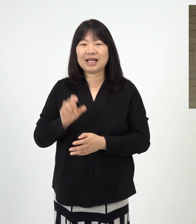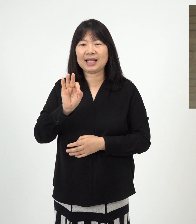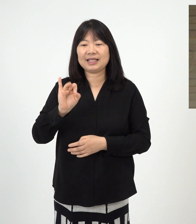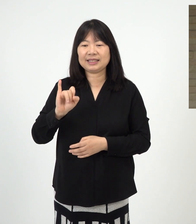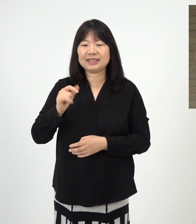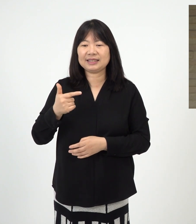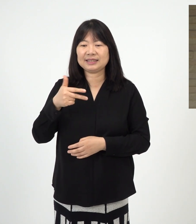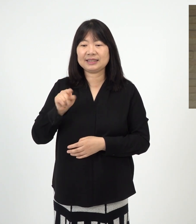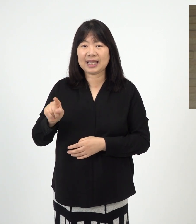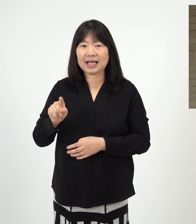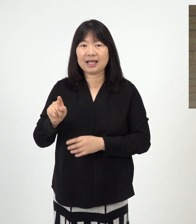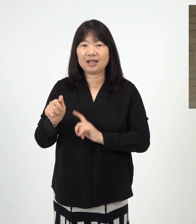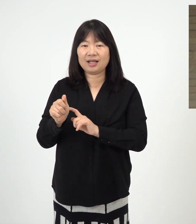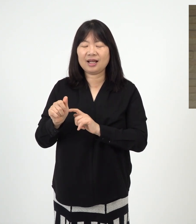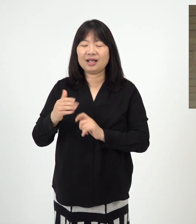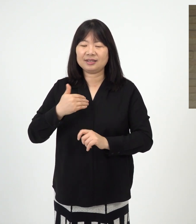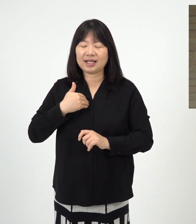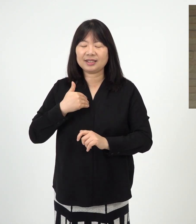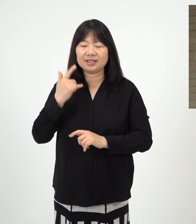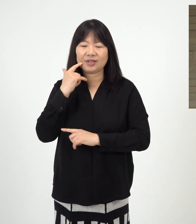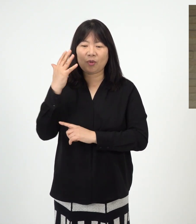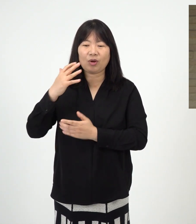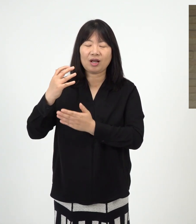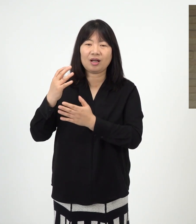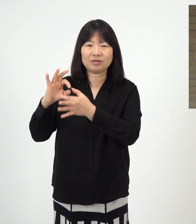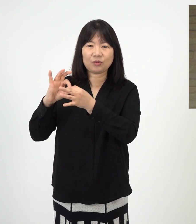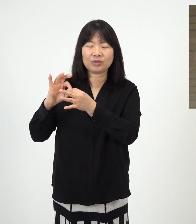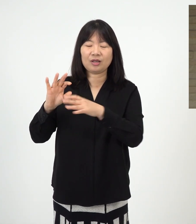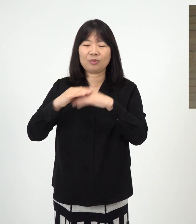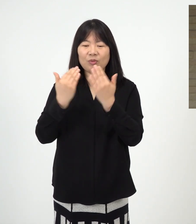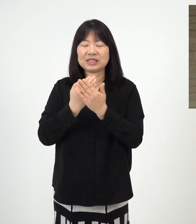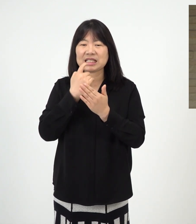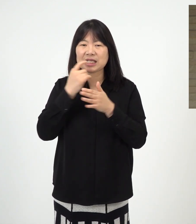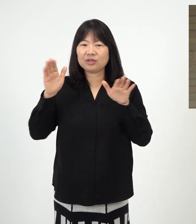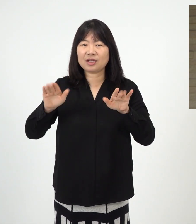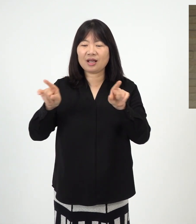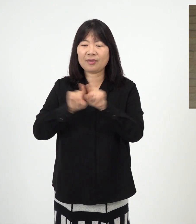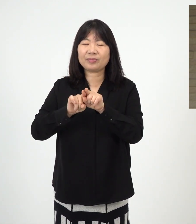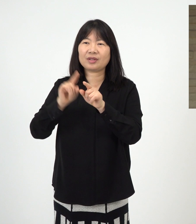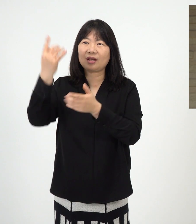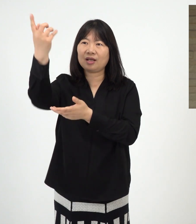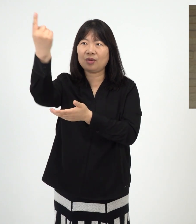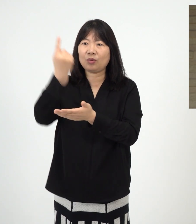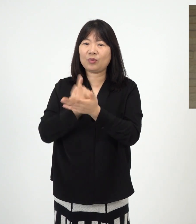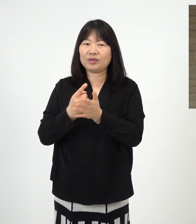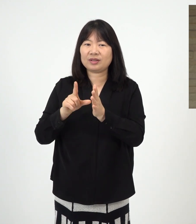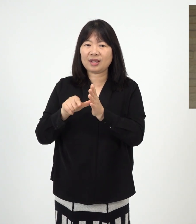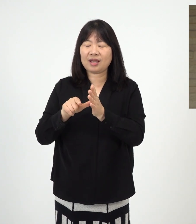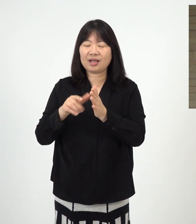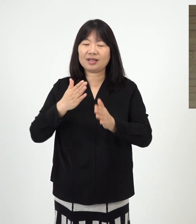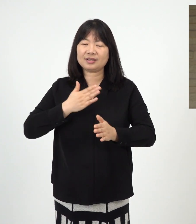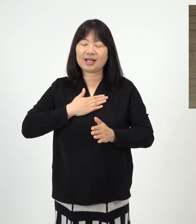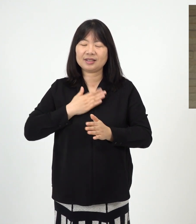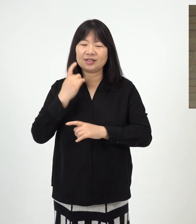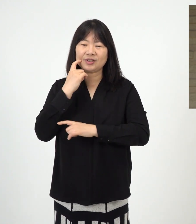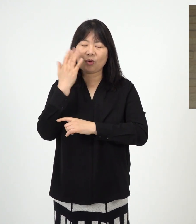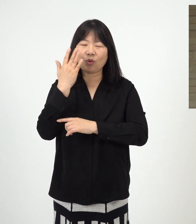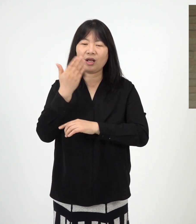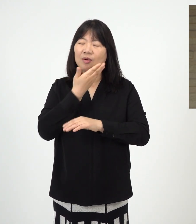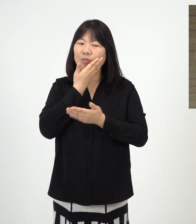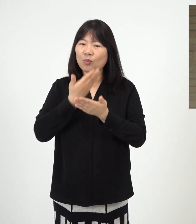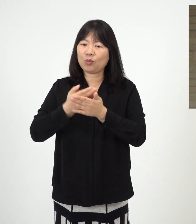인자가 자기 영광으로 모든 천사와 함께 올 때에 자기 영광의